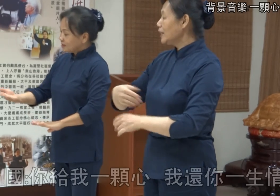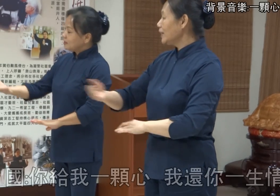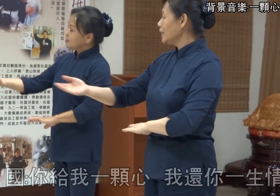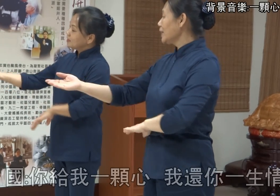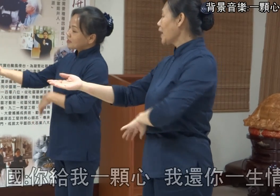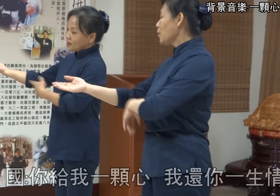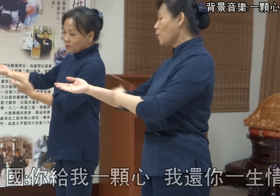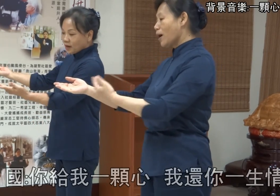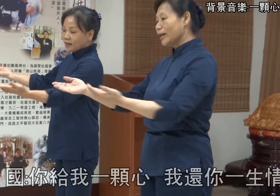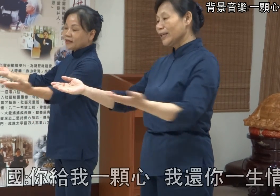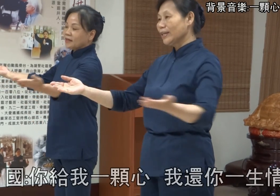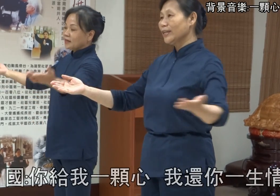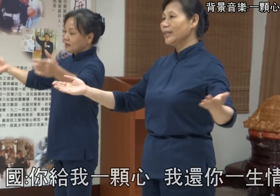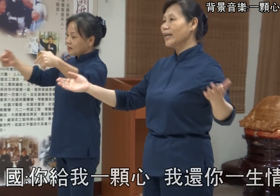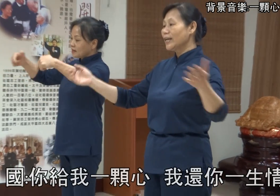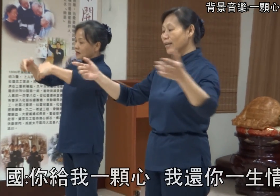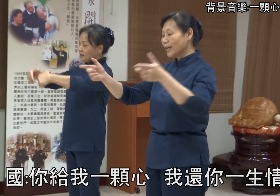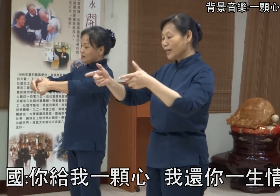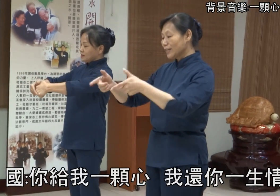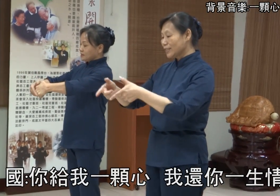你给我一颗